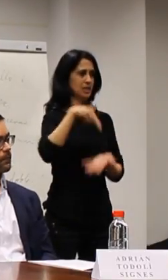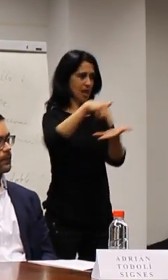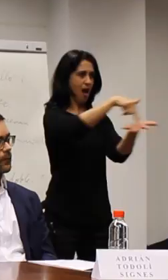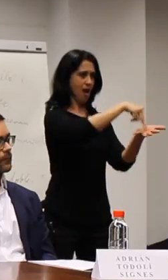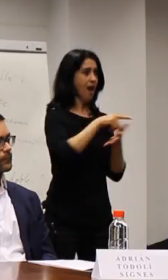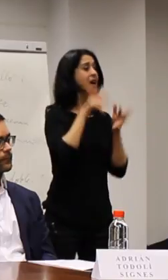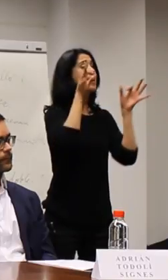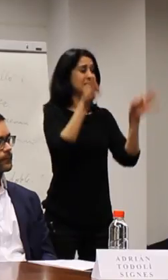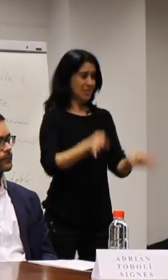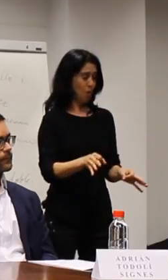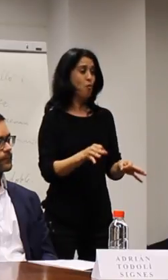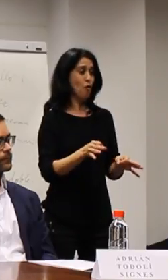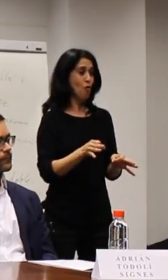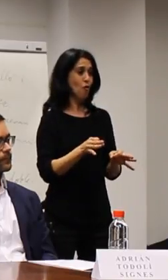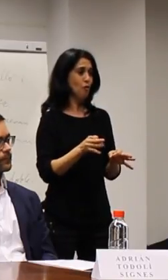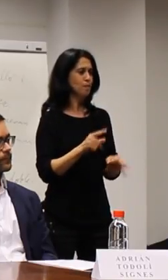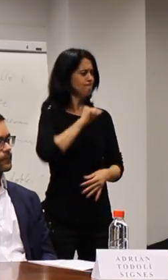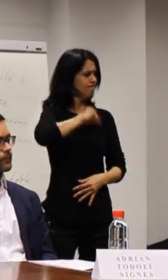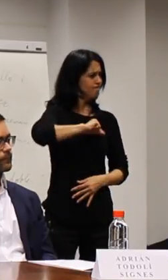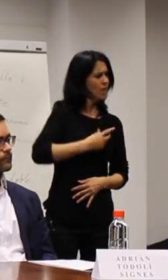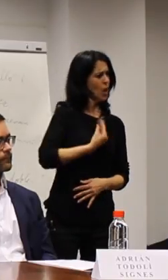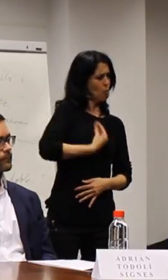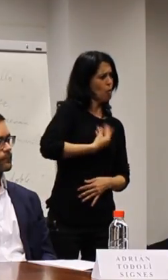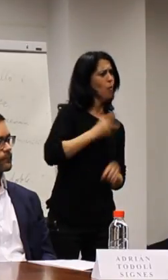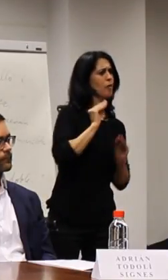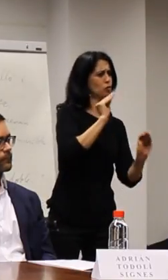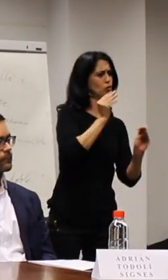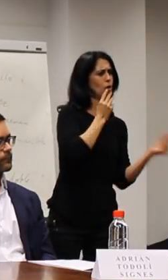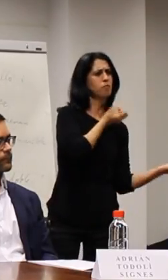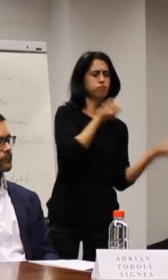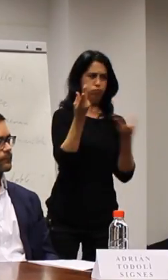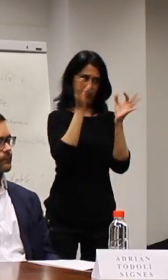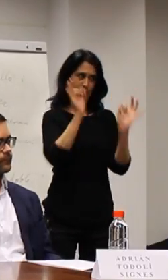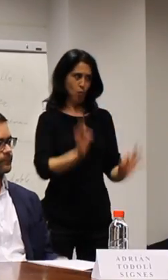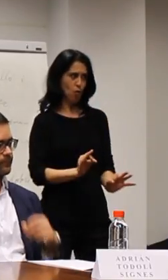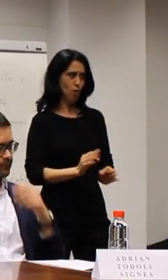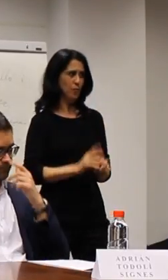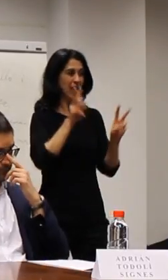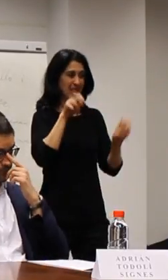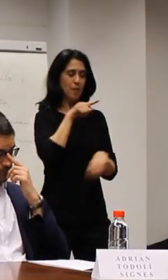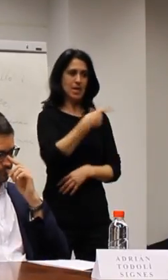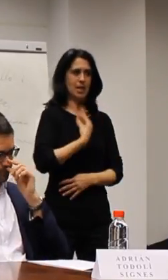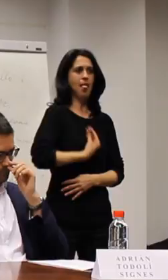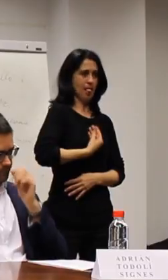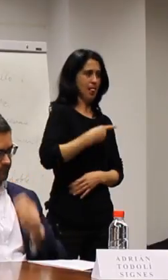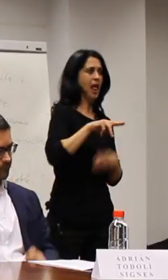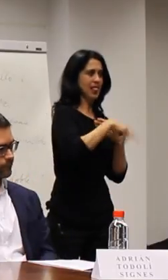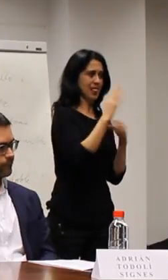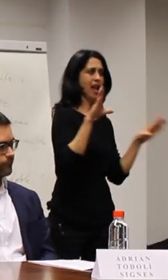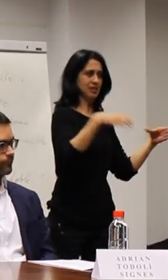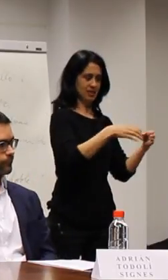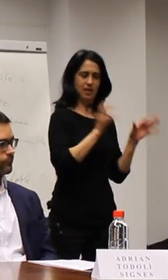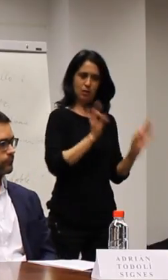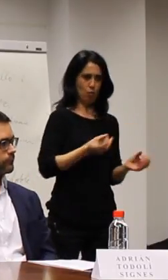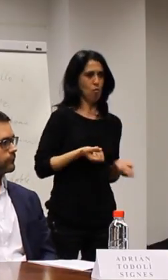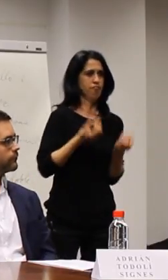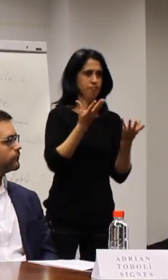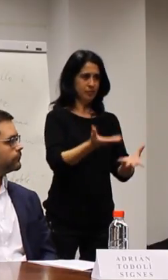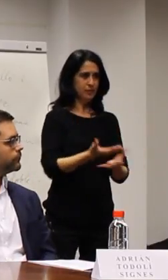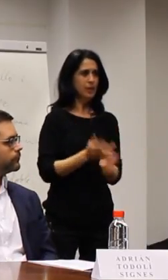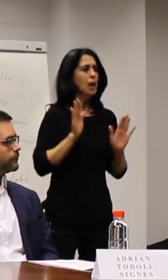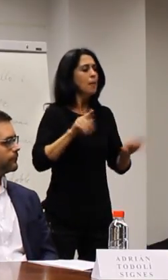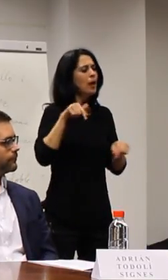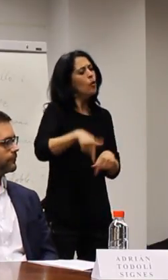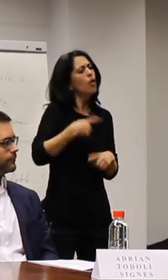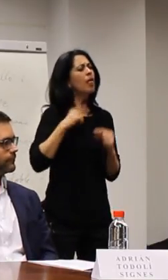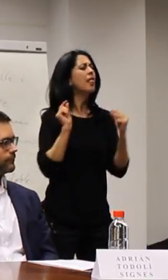seguro nos harán llegar ese sentir y esa preocupación que tienen respecto de esta cuestión. Pero la idea de este